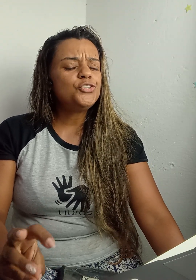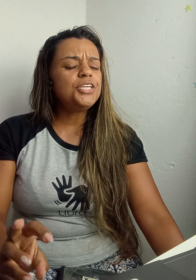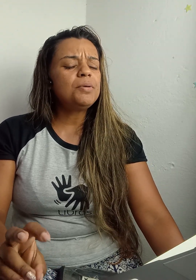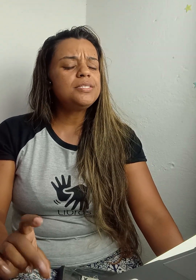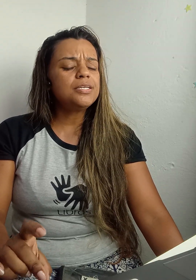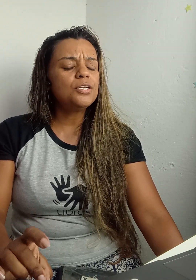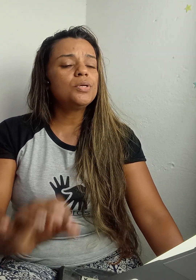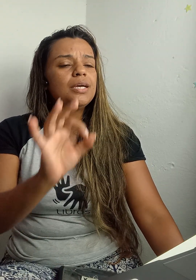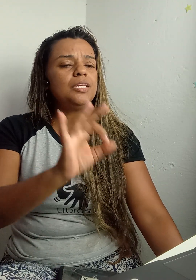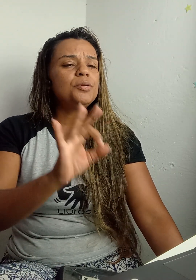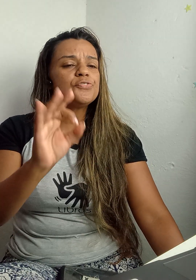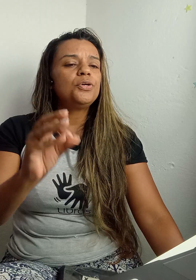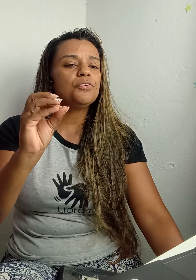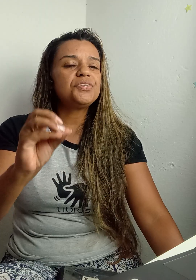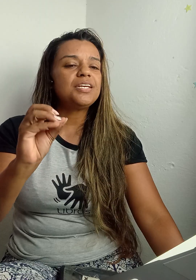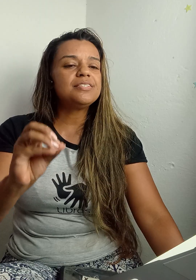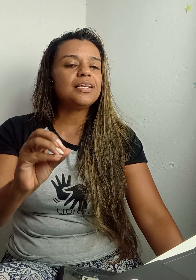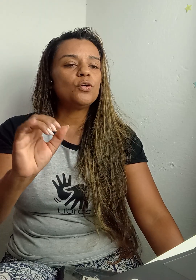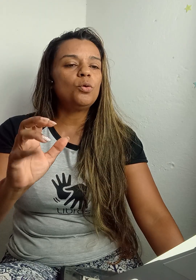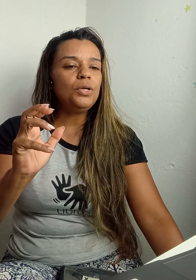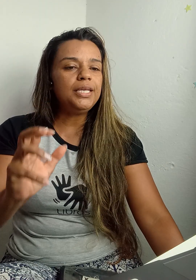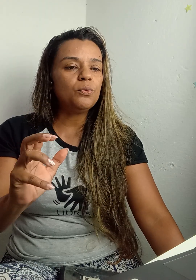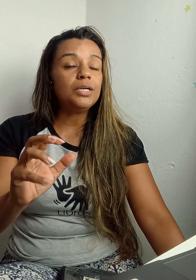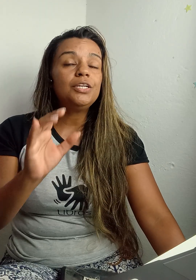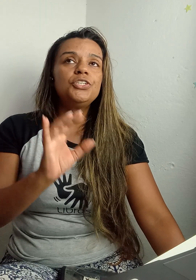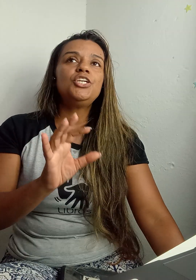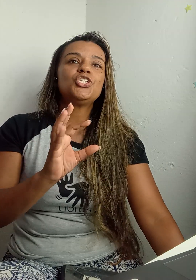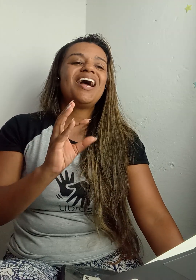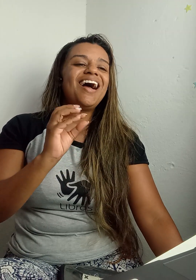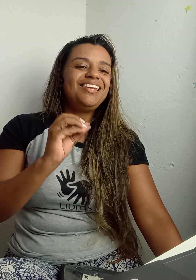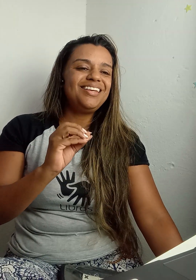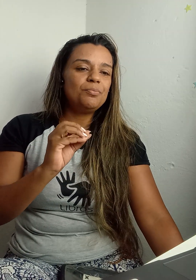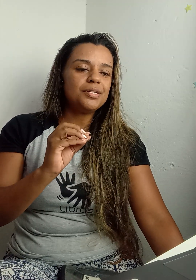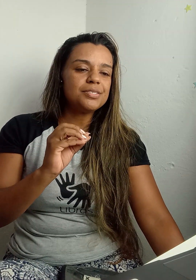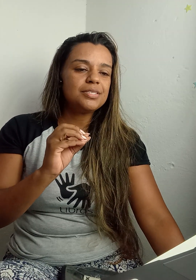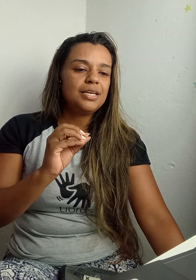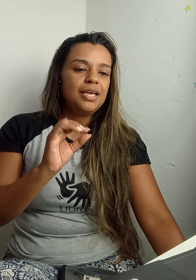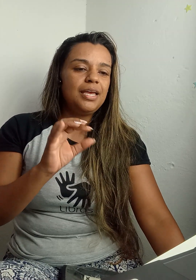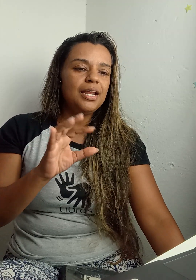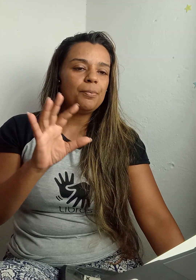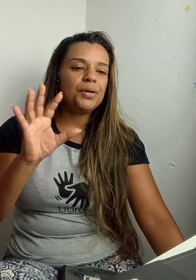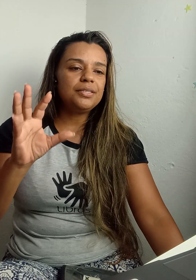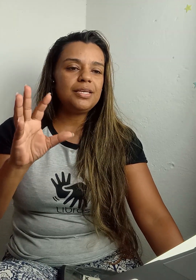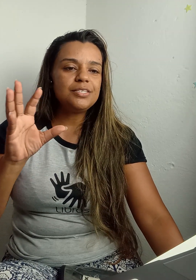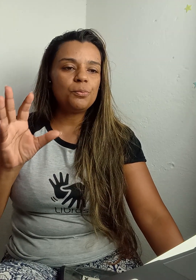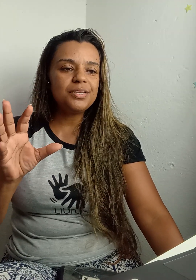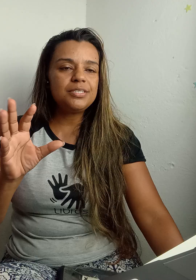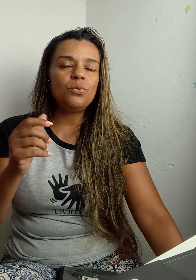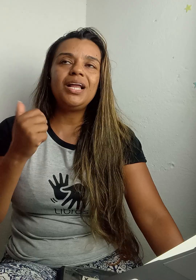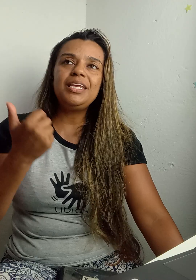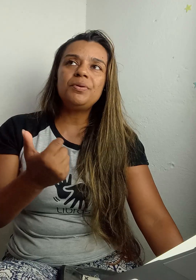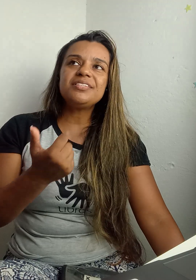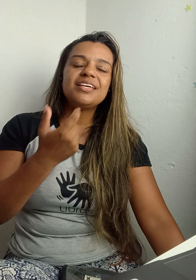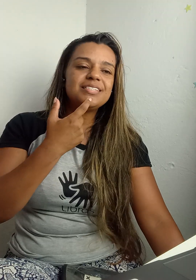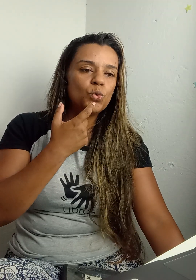dia, mês e ano que a Libras foi oficializada como língua. Gente, a Libras, ela pertence ao Brasil. A Libras é a